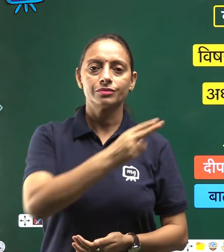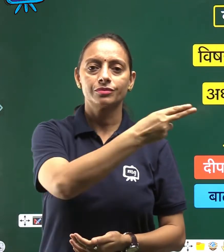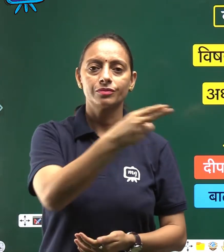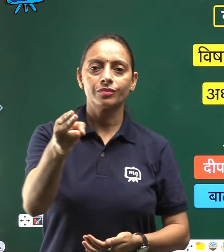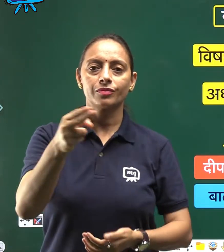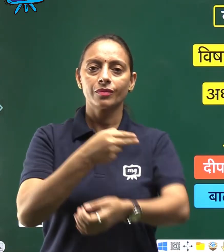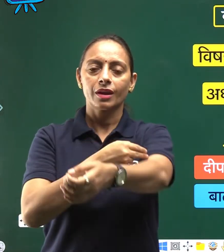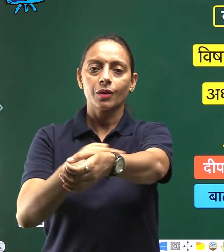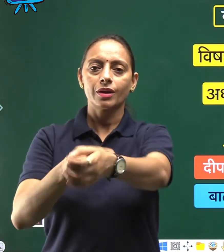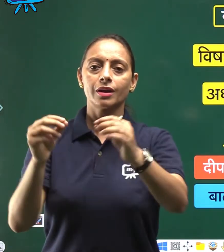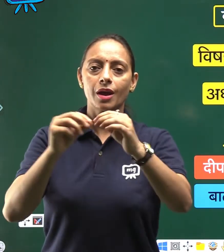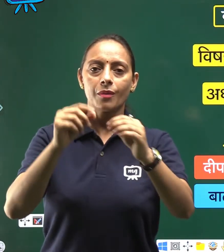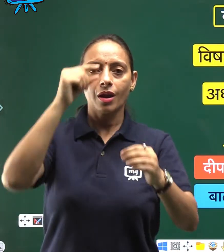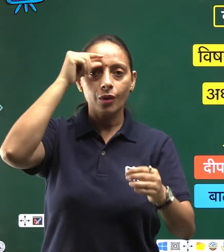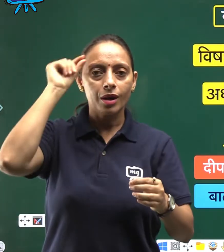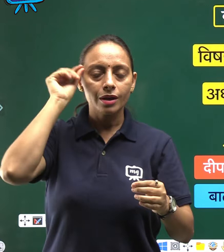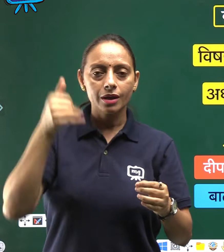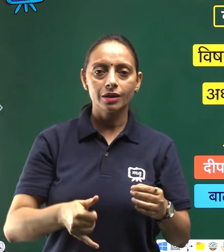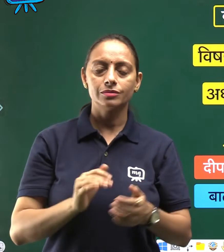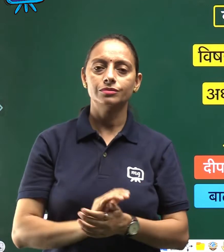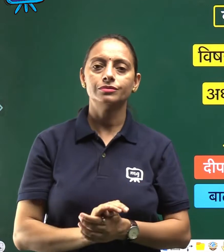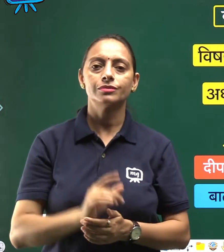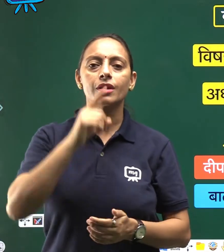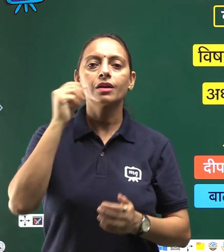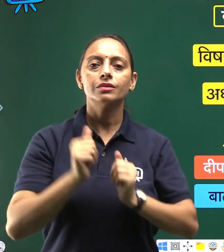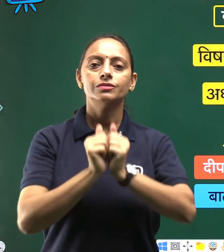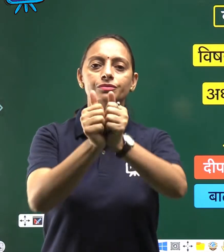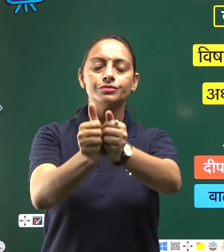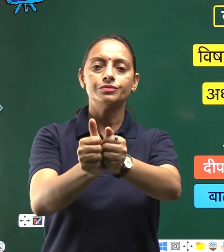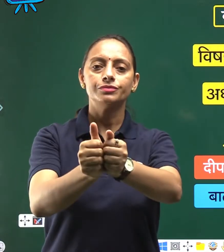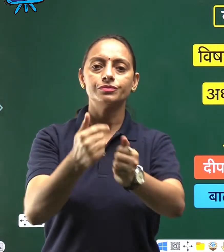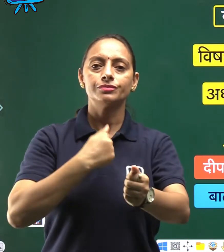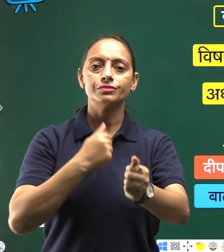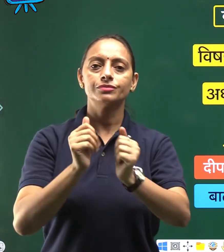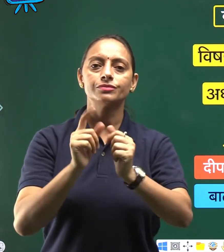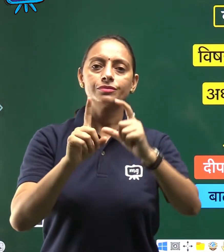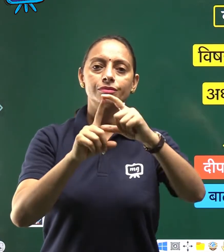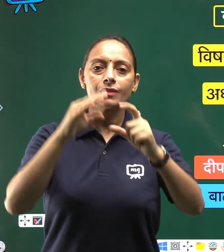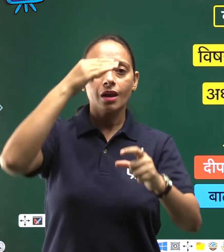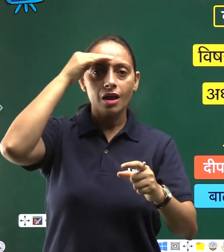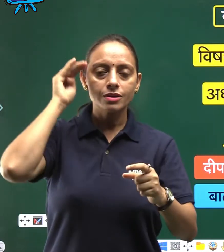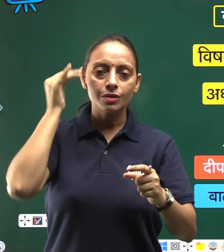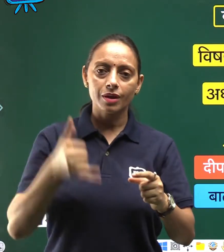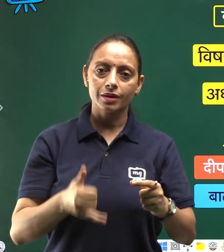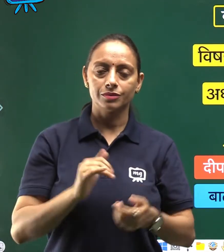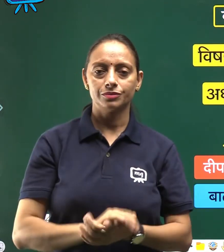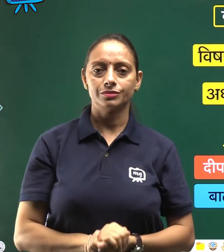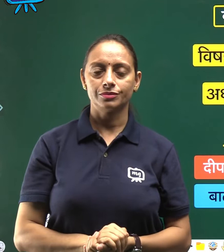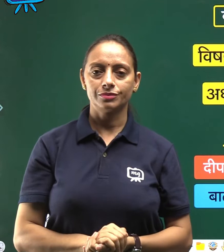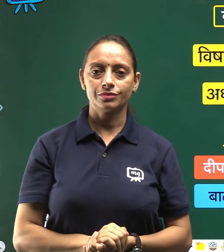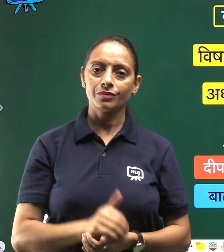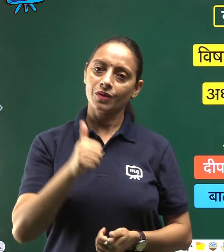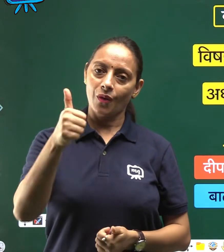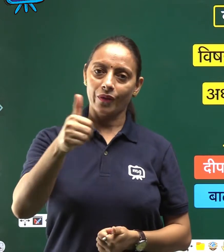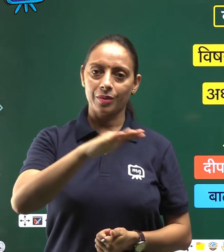मेरा नाम बाला कुमारी है और मेरे साथ दीपमाला शर्मा है, ठीक